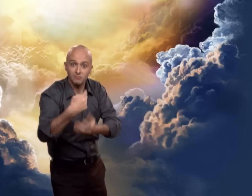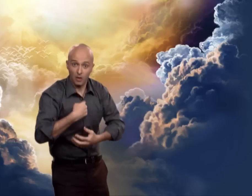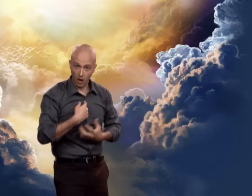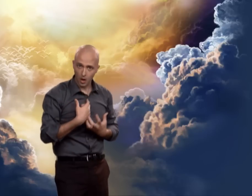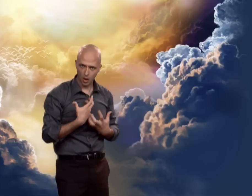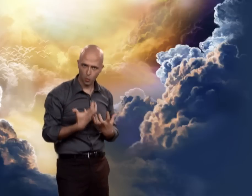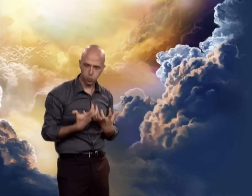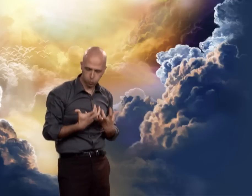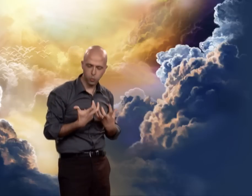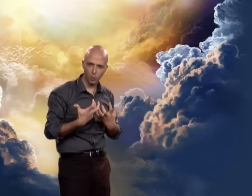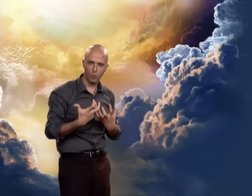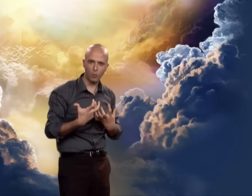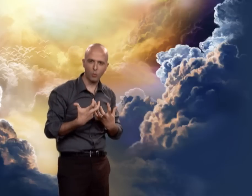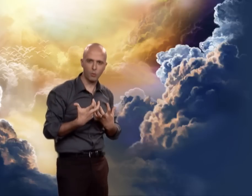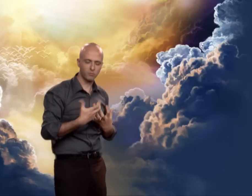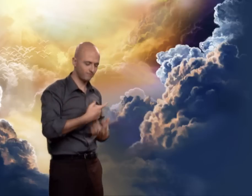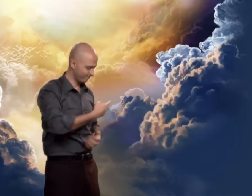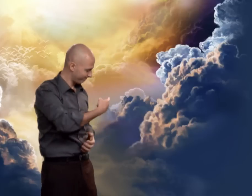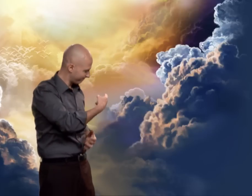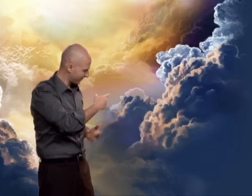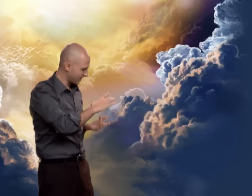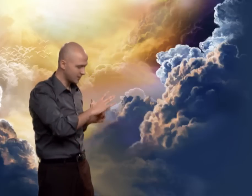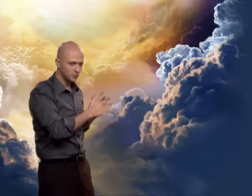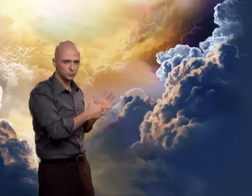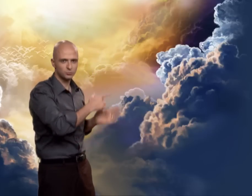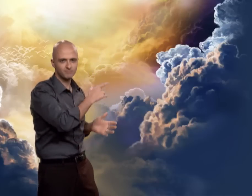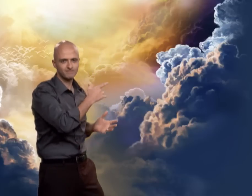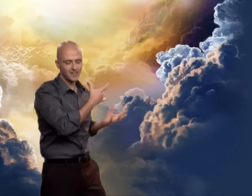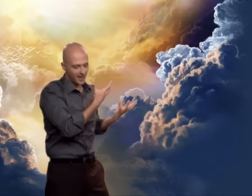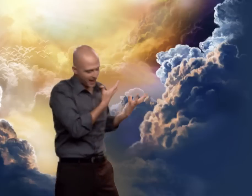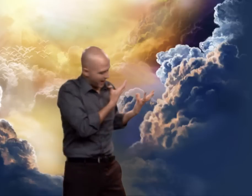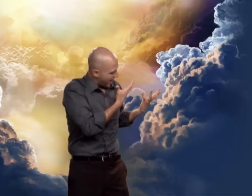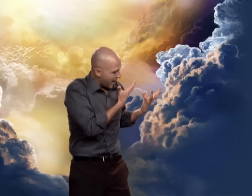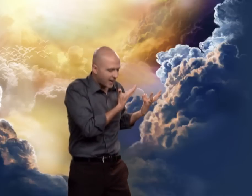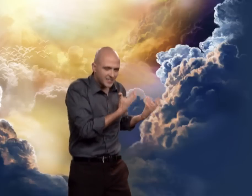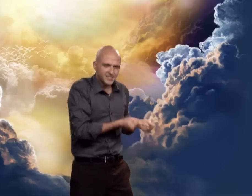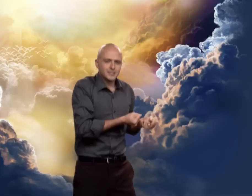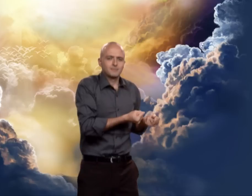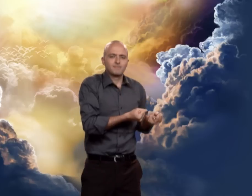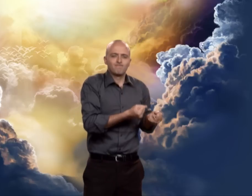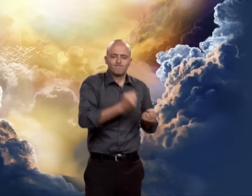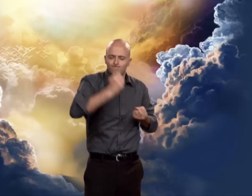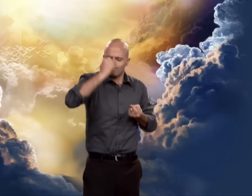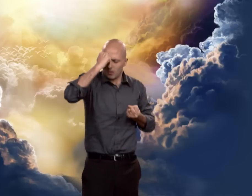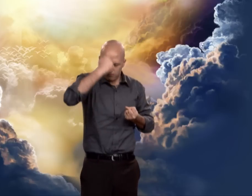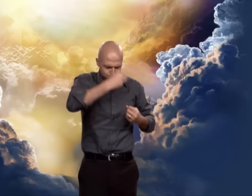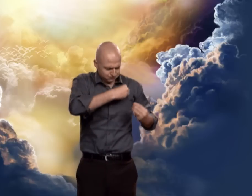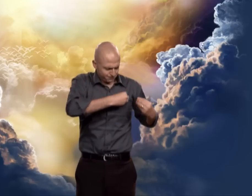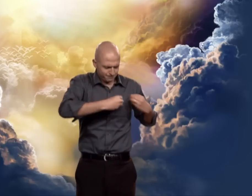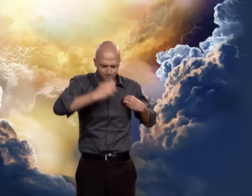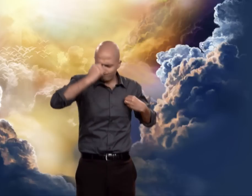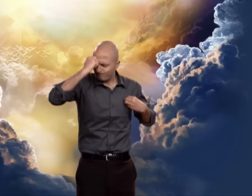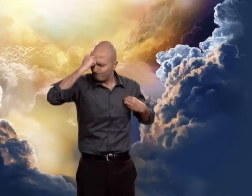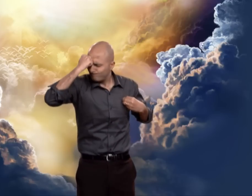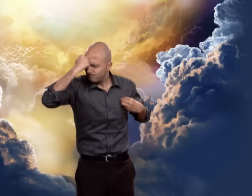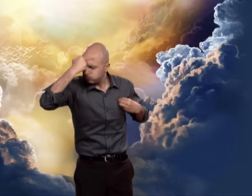grande enganador. A declaração da serpente no Éden, certamente não morrerão, foi o primeiro discurso a respeito